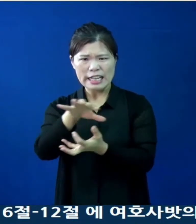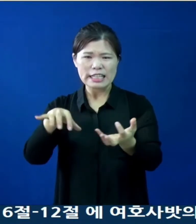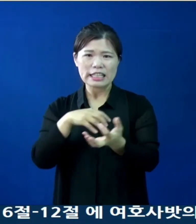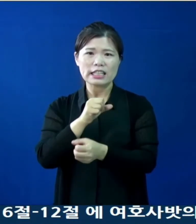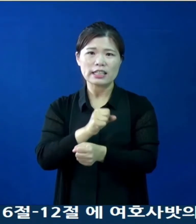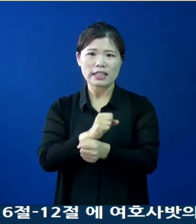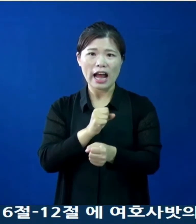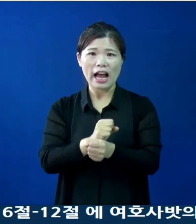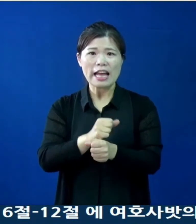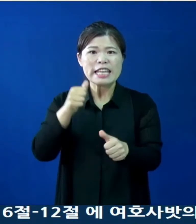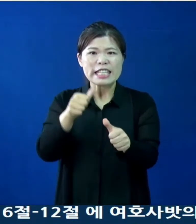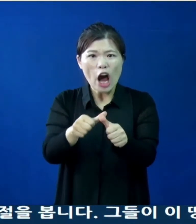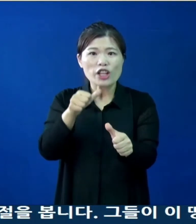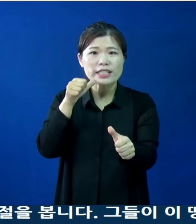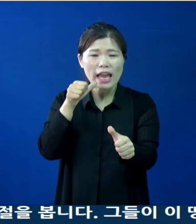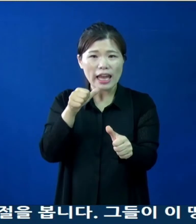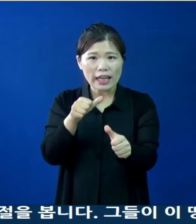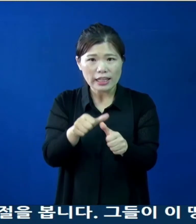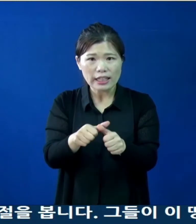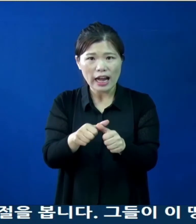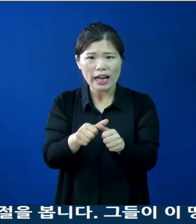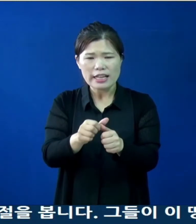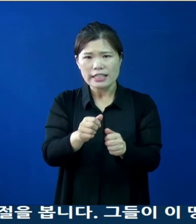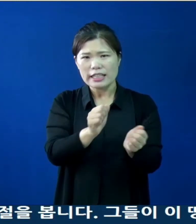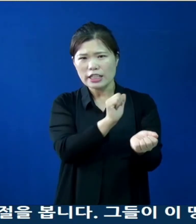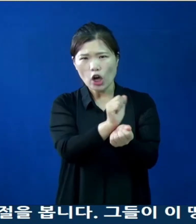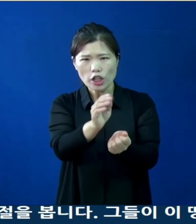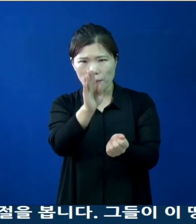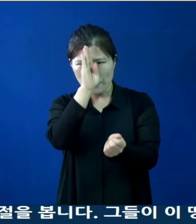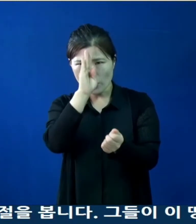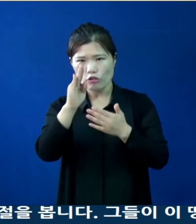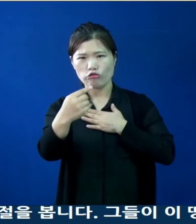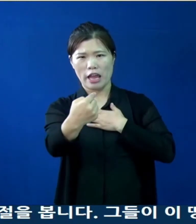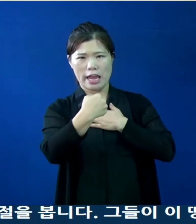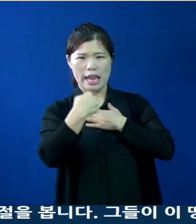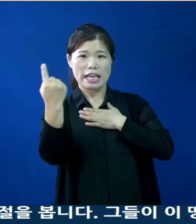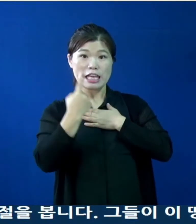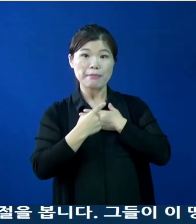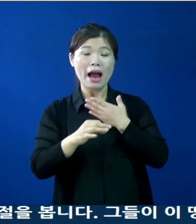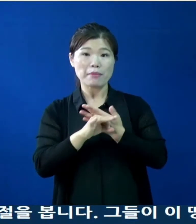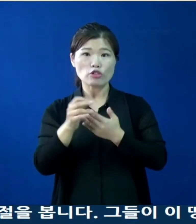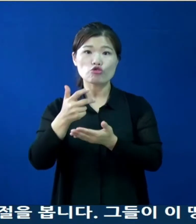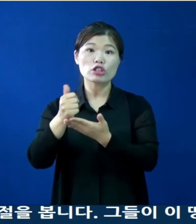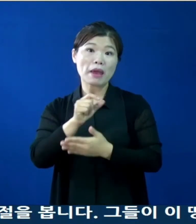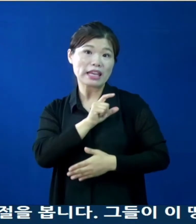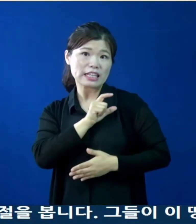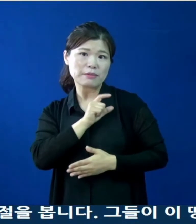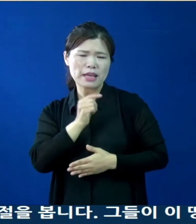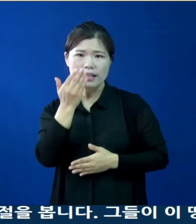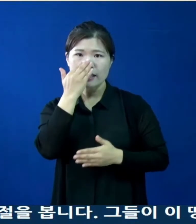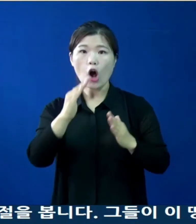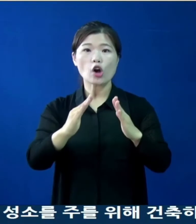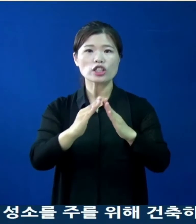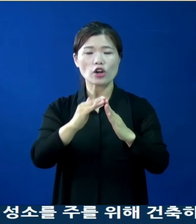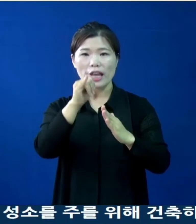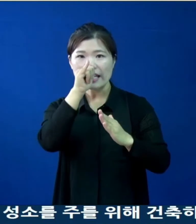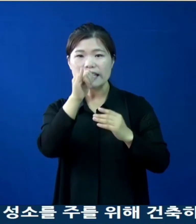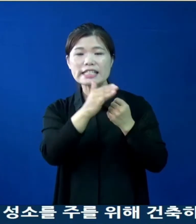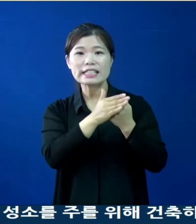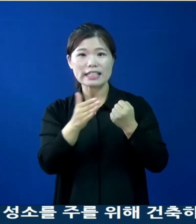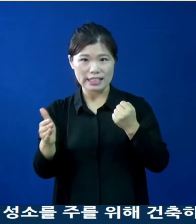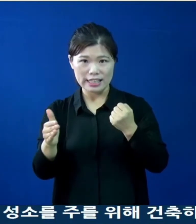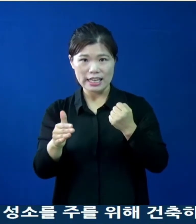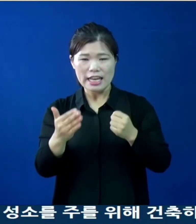견책이나 전염병이나 기근이 우리에게 임하면 주의 이름이 이 성전에 있으니 우리가